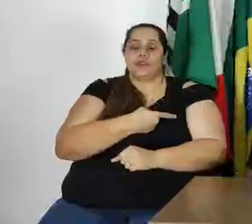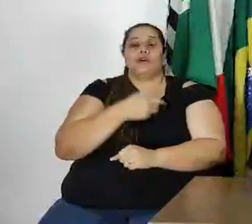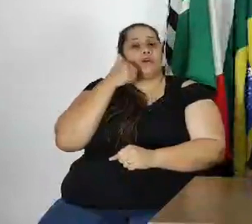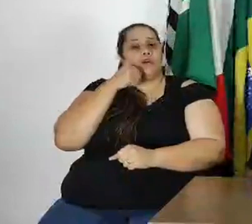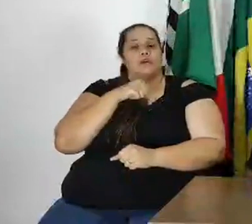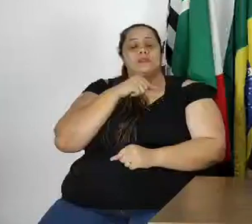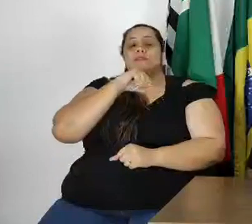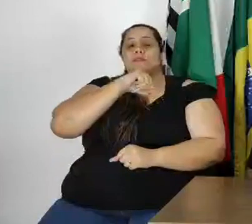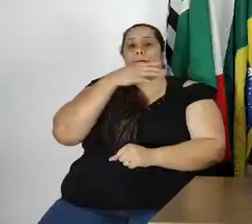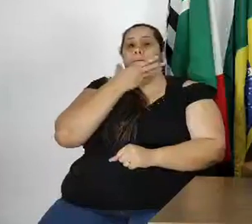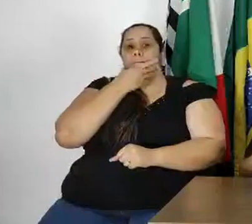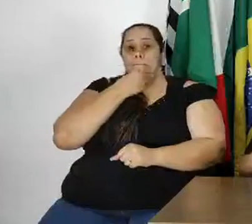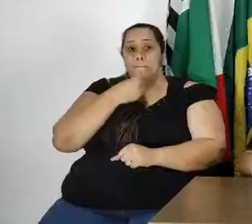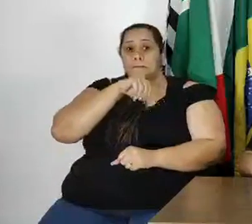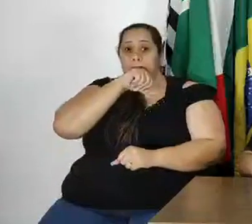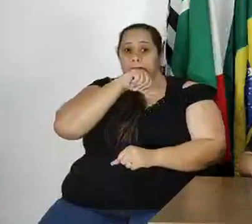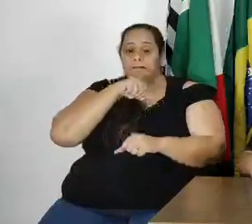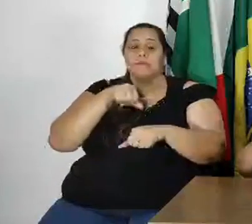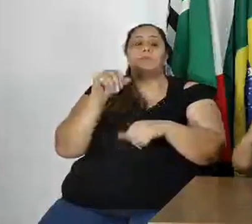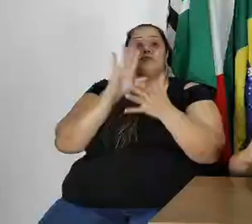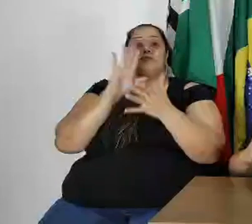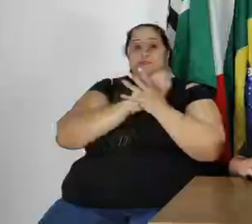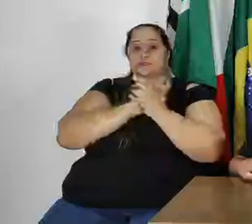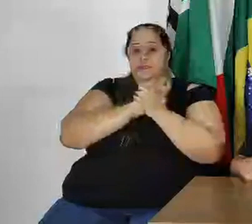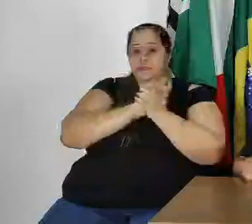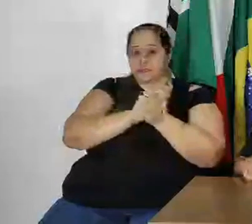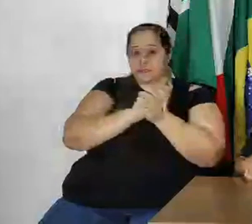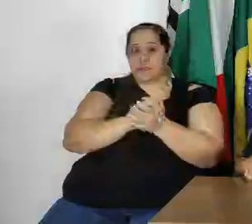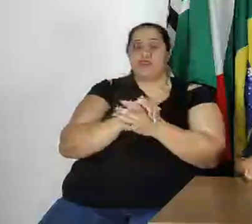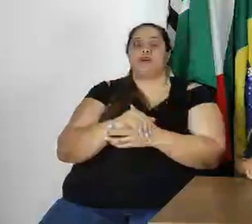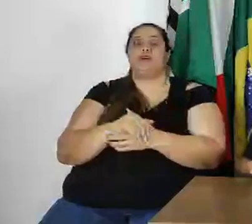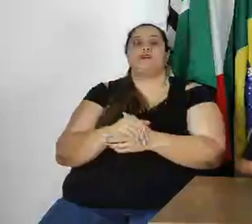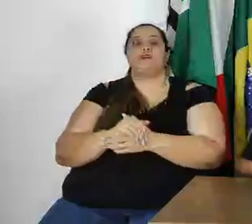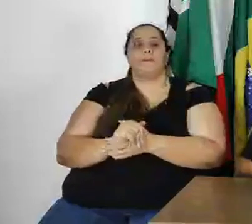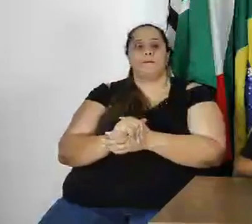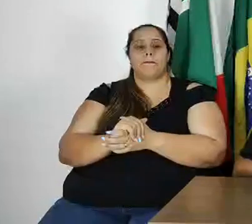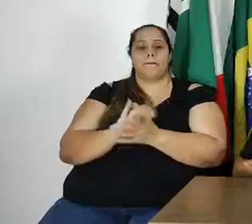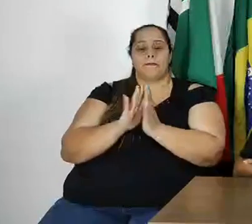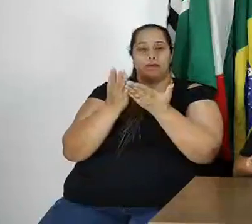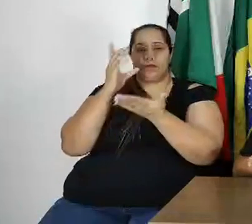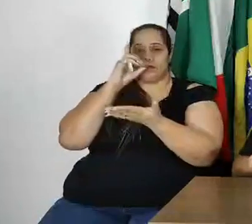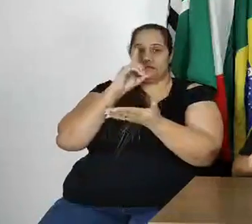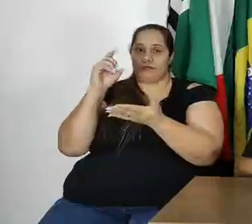nossos filhos. E aí a palavra que eu vou começar é em Salmos